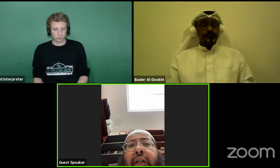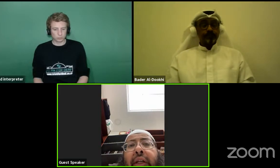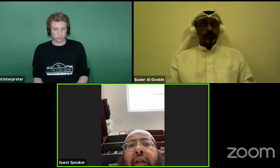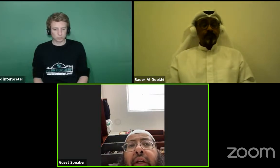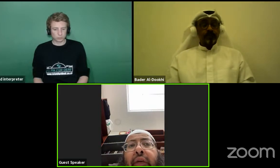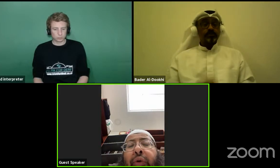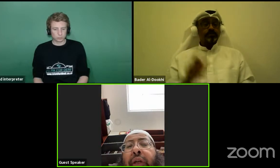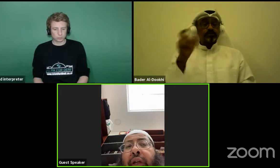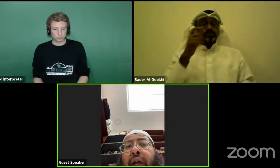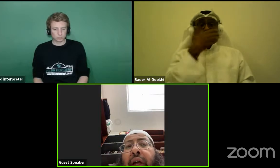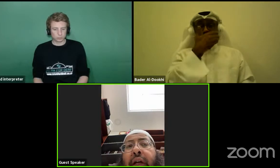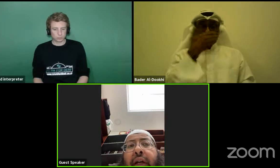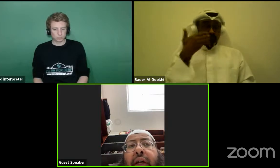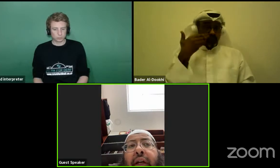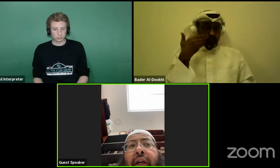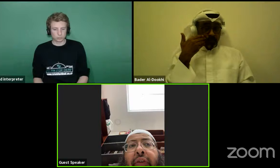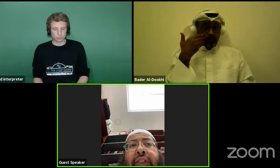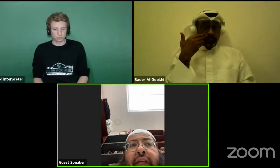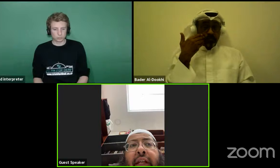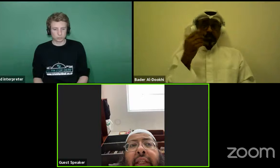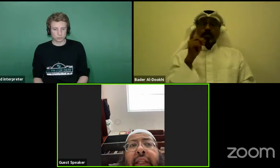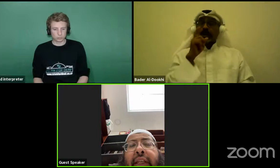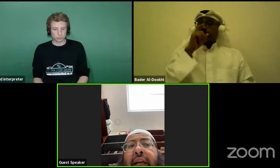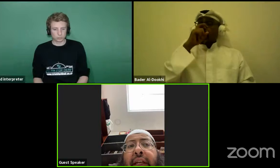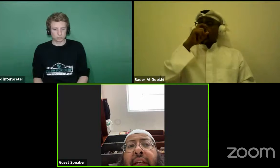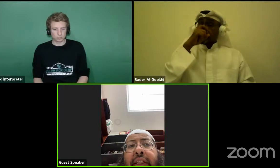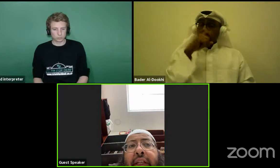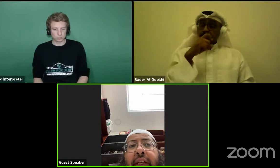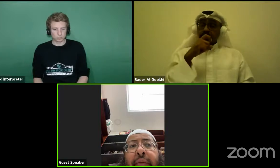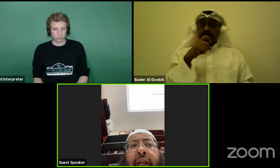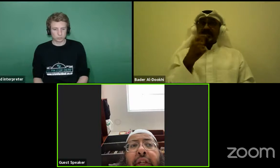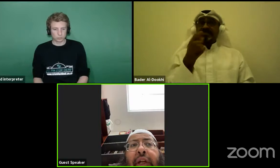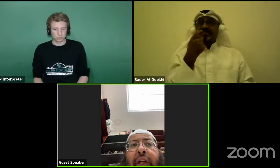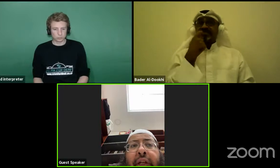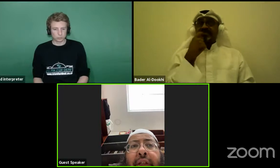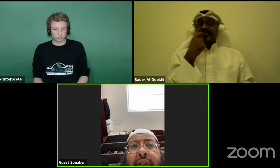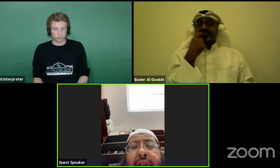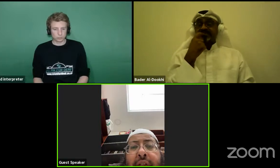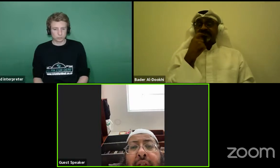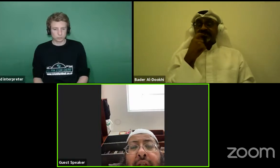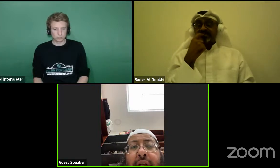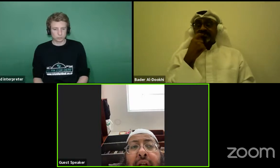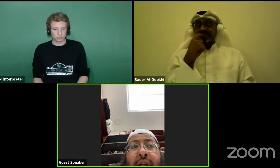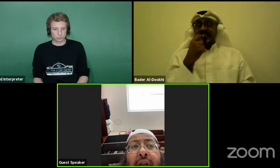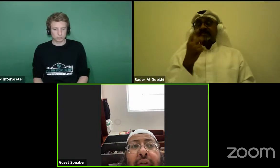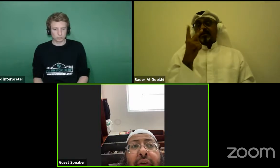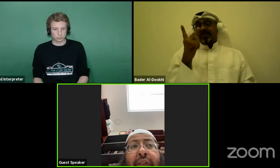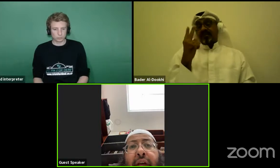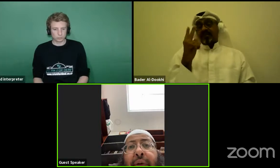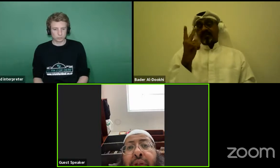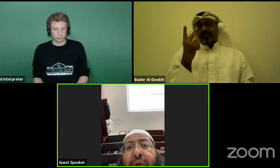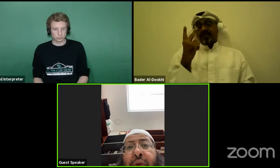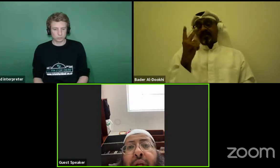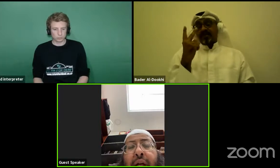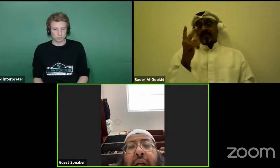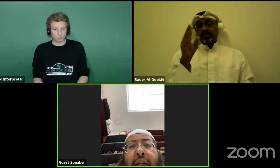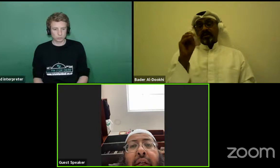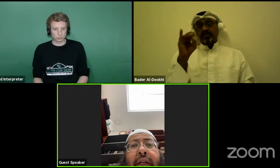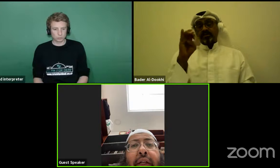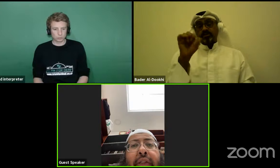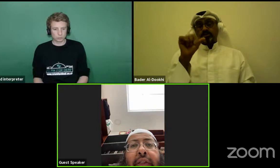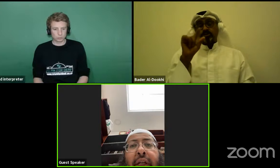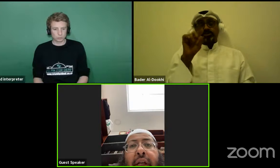رمضان فرض في السنة الثانية من الهجرة، فصام رسول